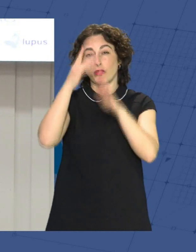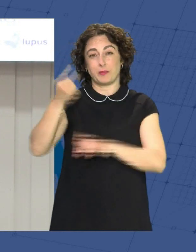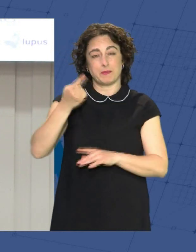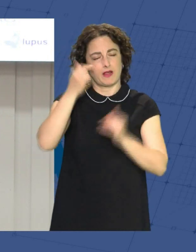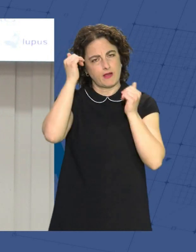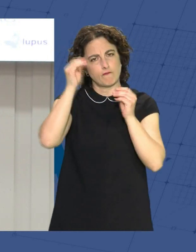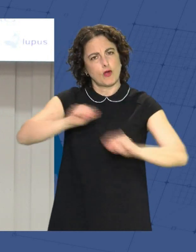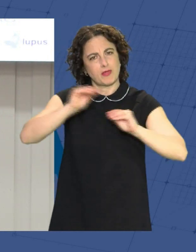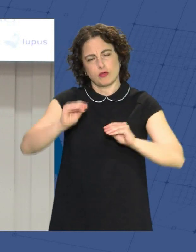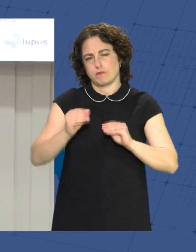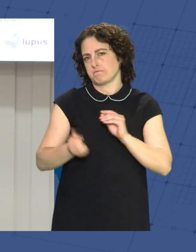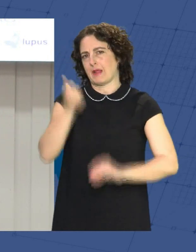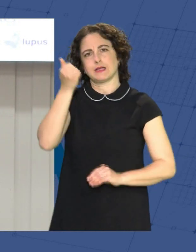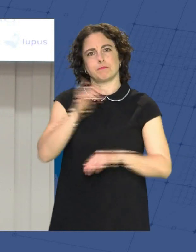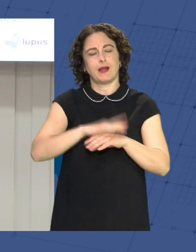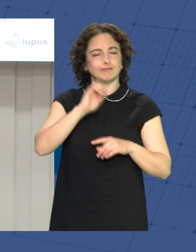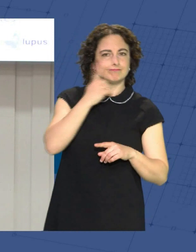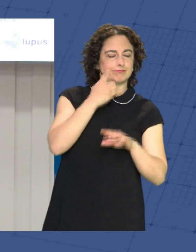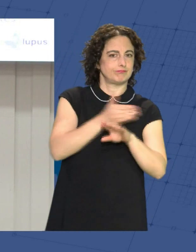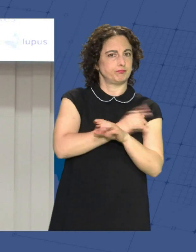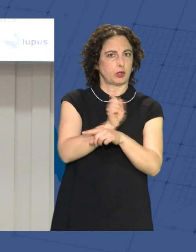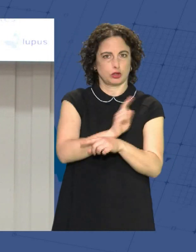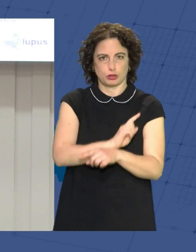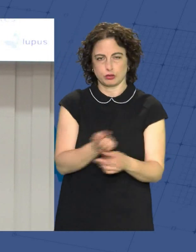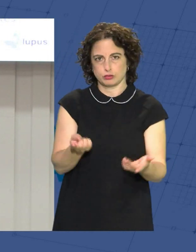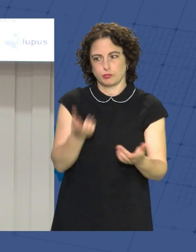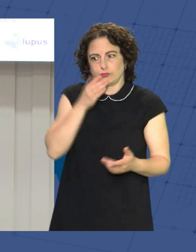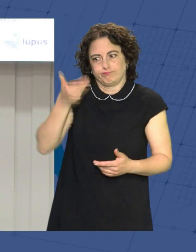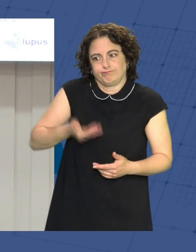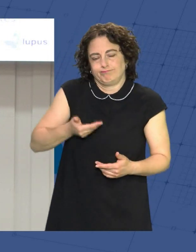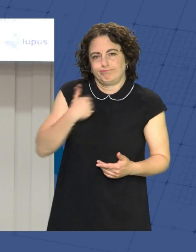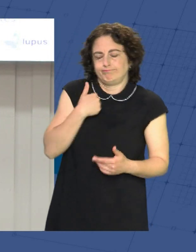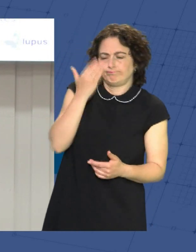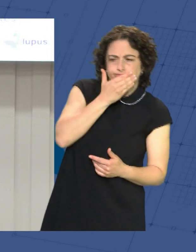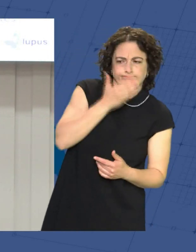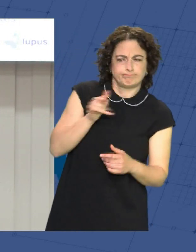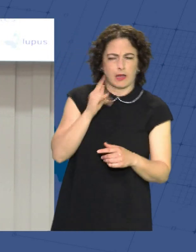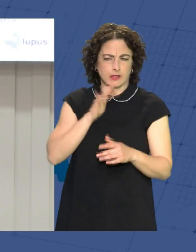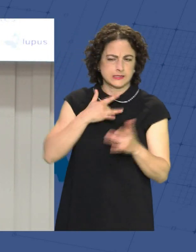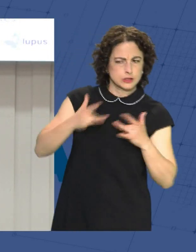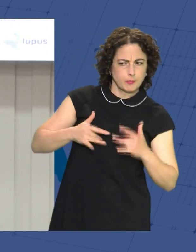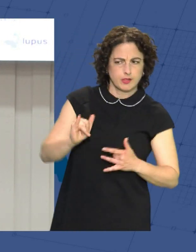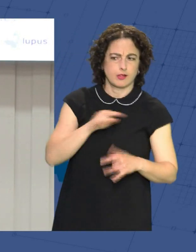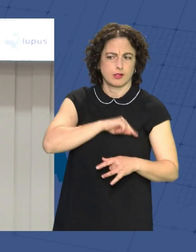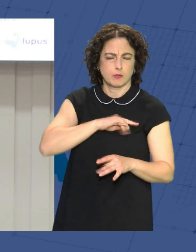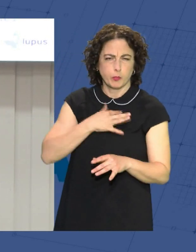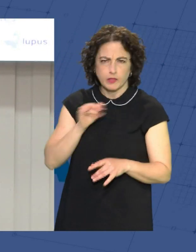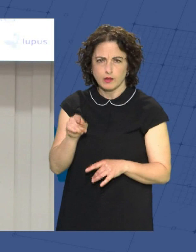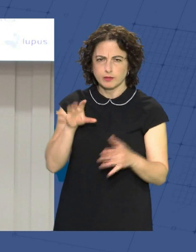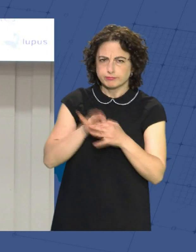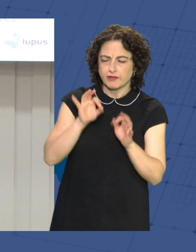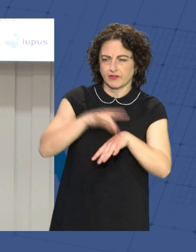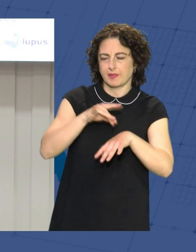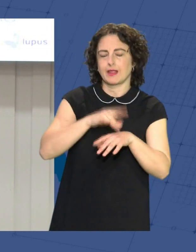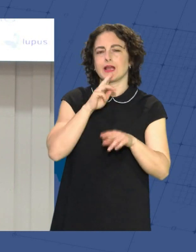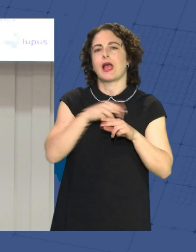para la detección precoz del lupus, por su rol clave en la sospecha y detección de signos y síntomas asociados a esta enfermedad autoinmune